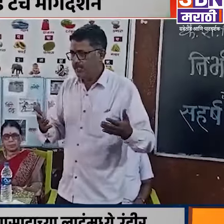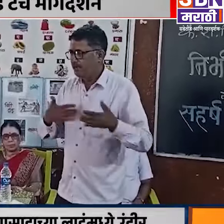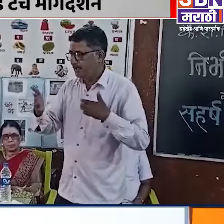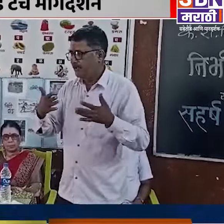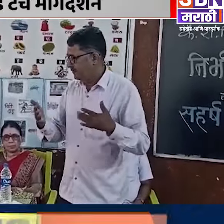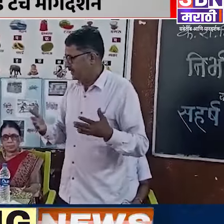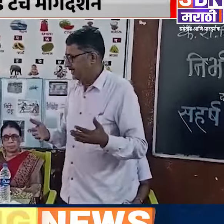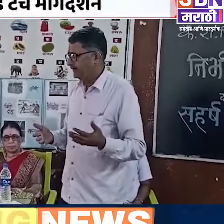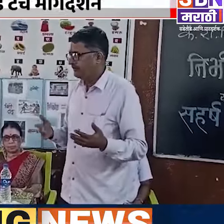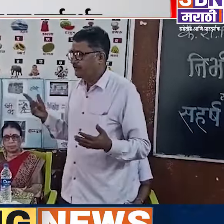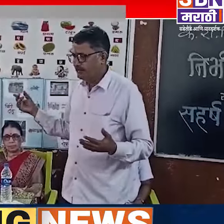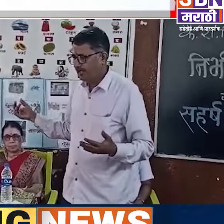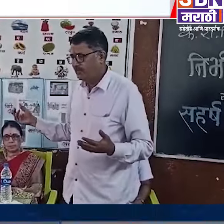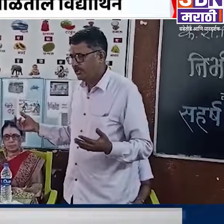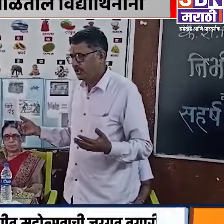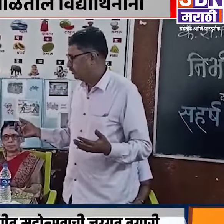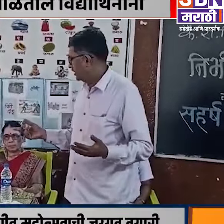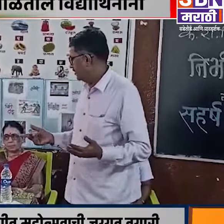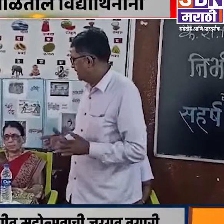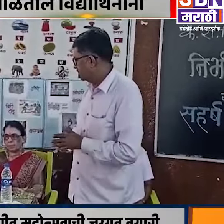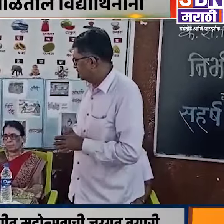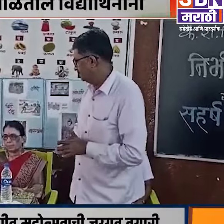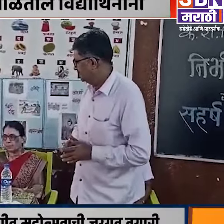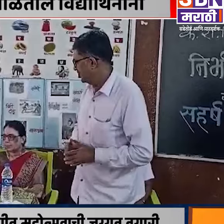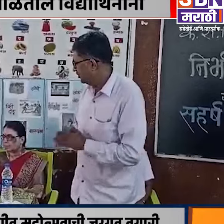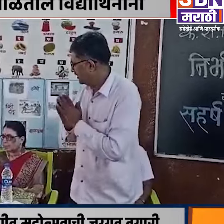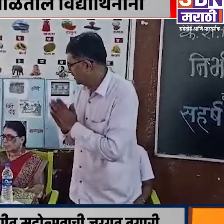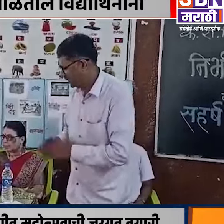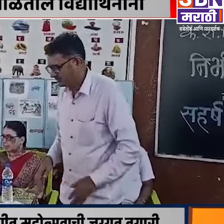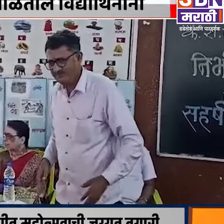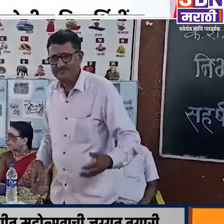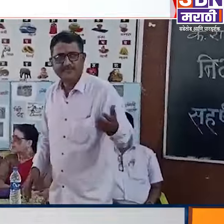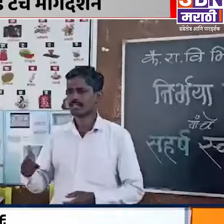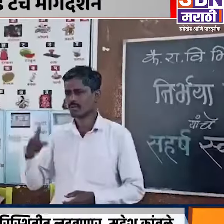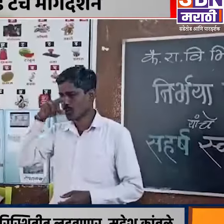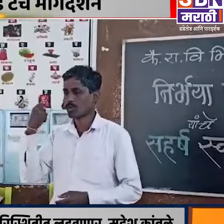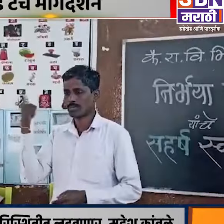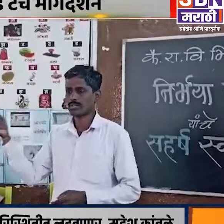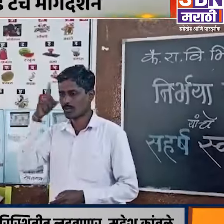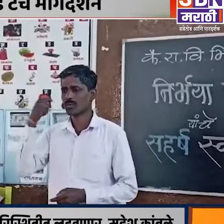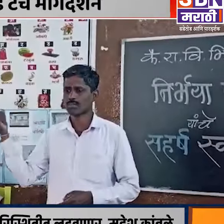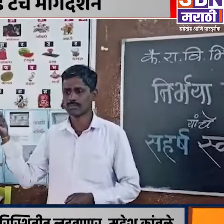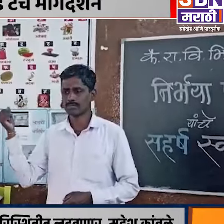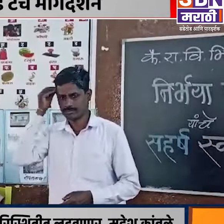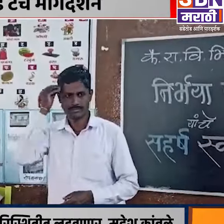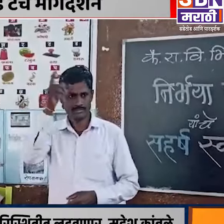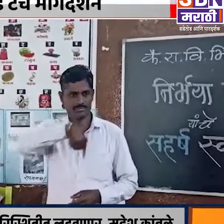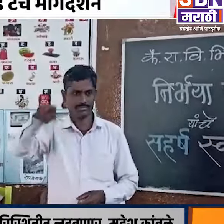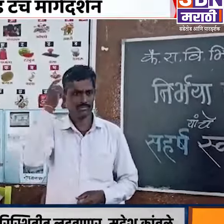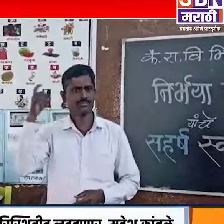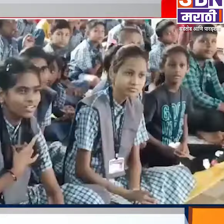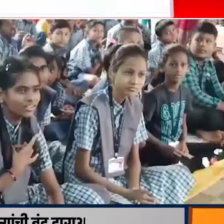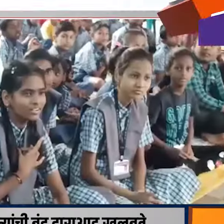मार्गदर्शन करून समाजातील वाईट प्रवृत्तीच्या नरधामाच्या विरोधात निर्भयपणे तक्रारीसाठी पुढे येण्याचा आवाहन